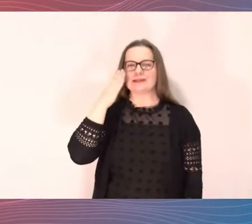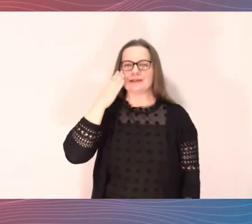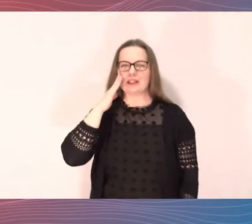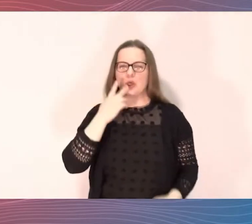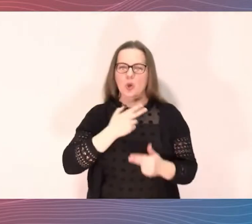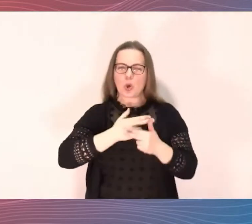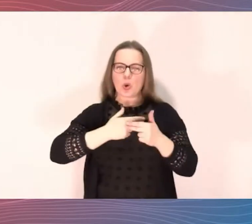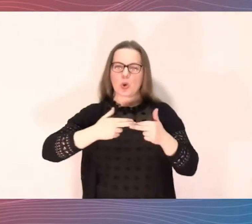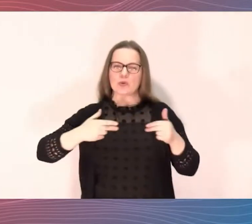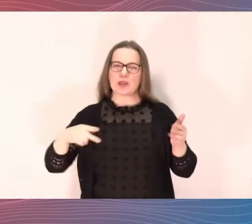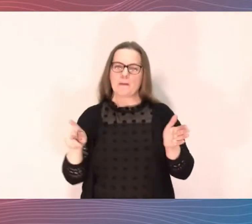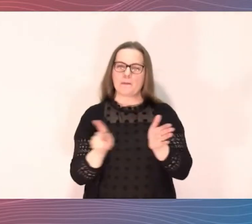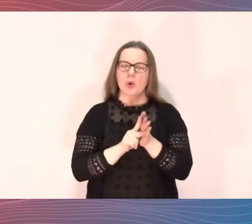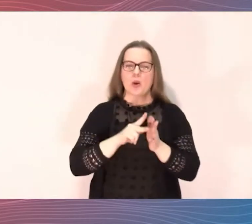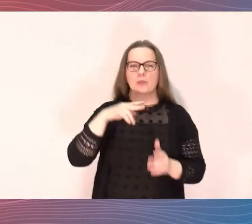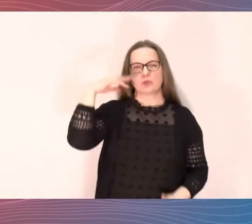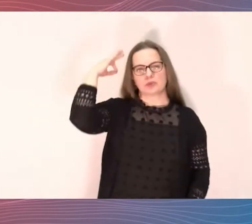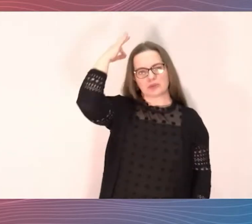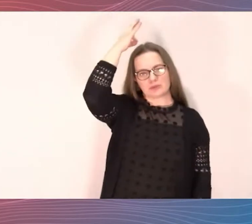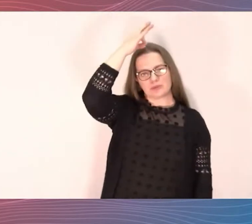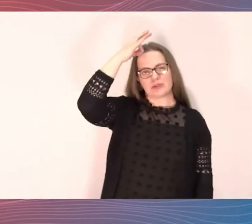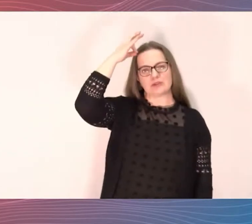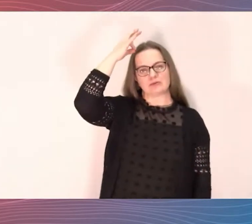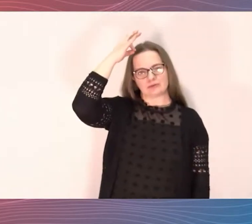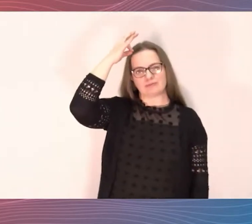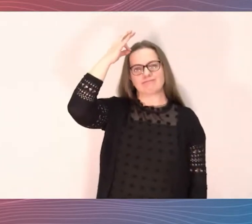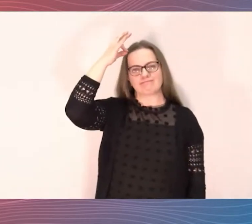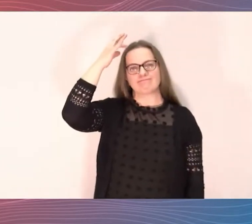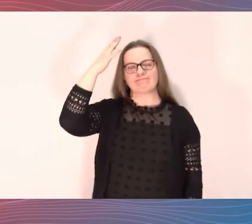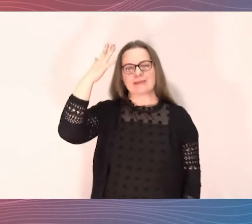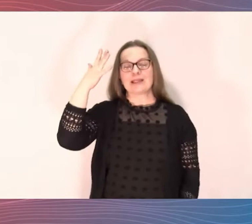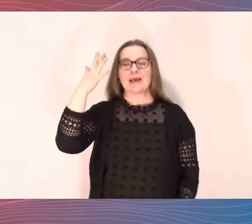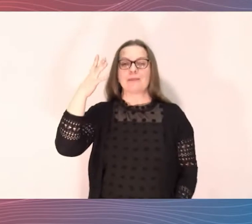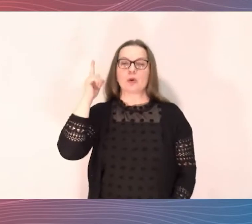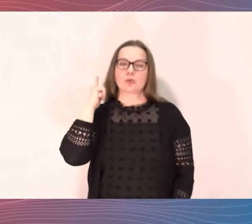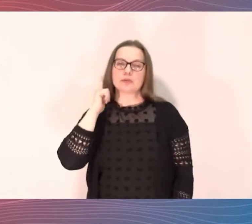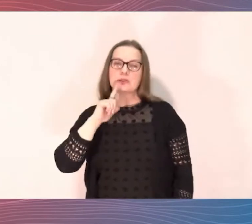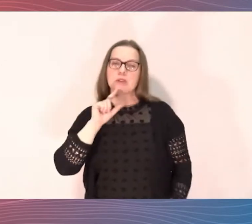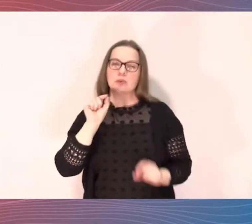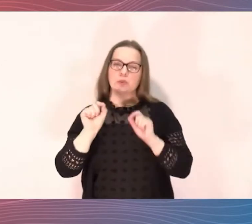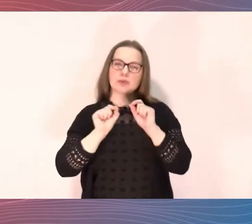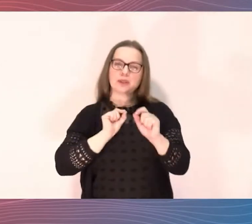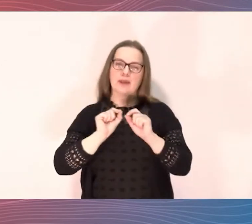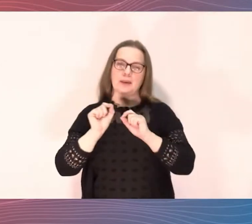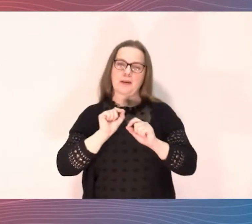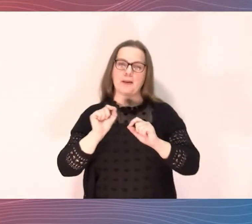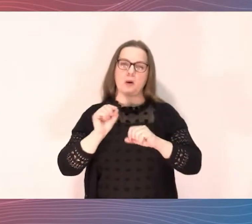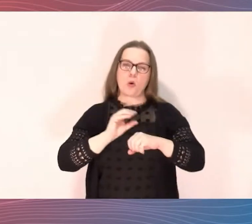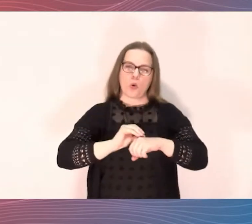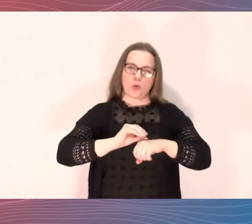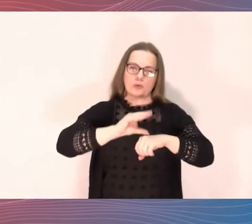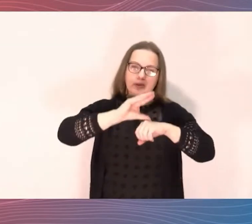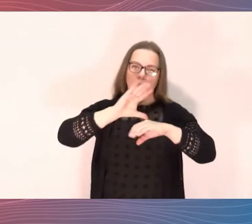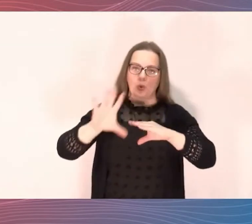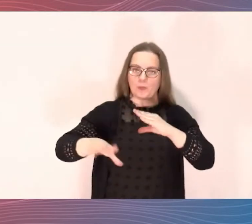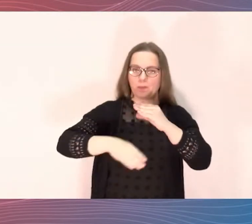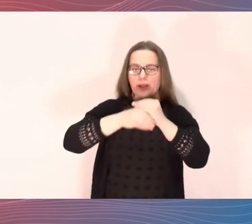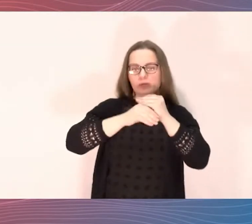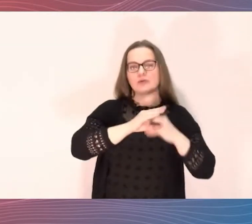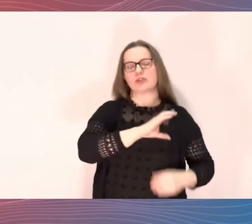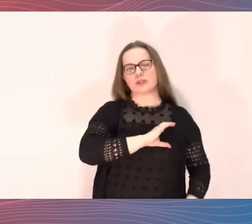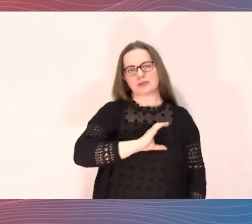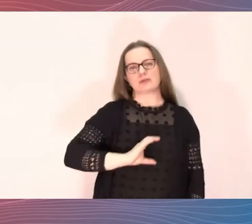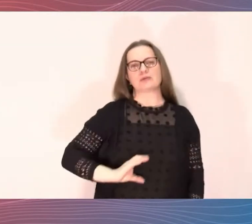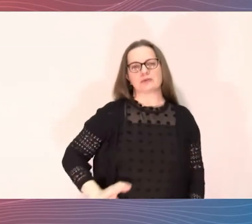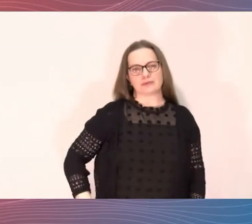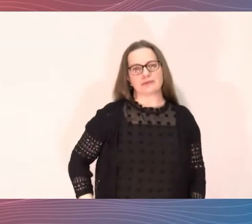homem teria capacidade de ter o pleno conhecimento de Deus. Por isso, irmãos, requer uma oração, pois depende de Deus